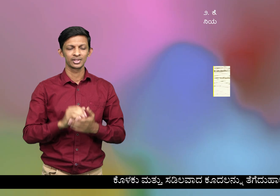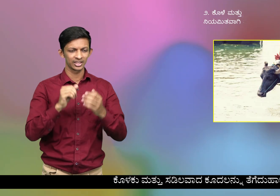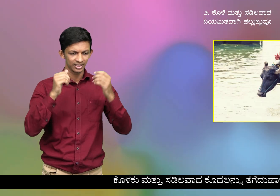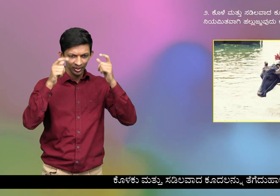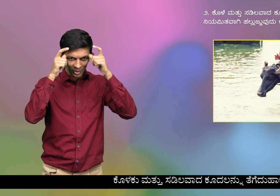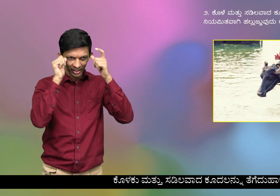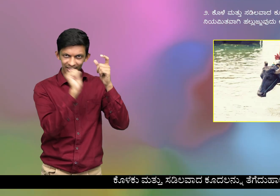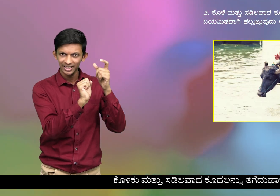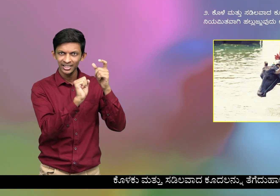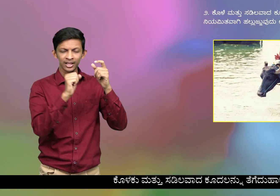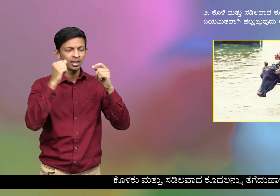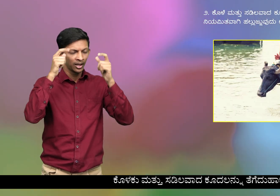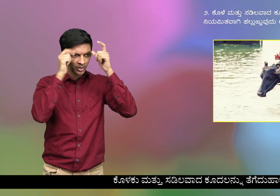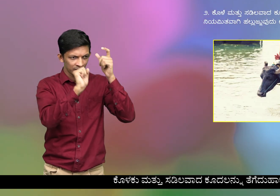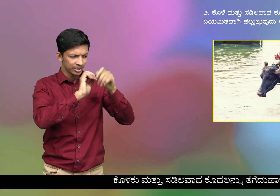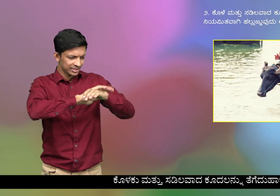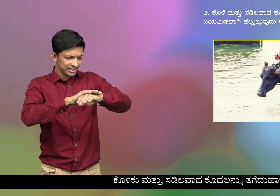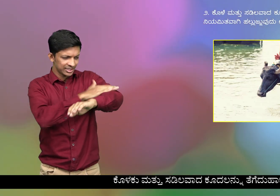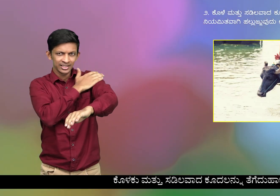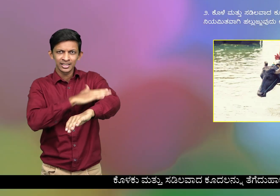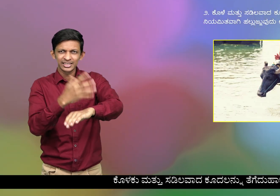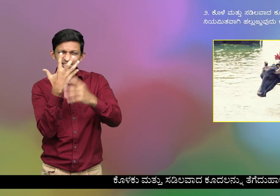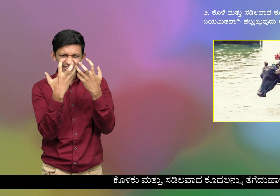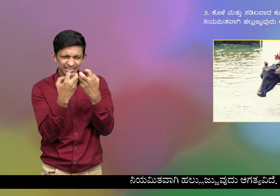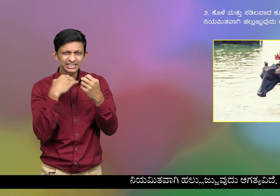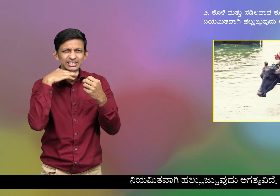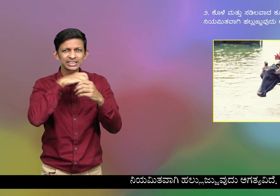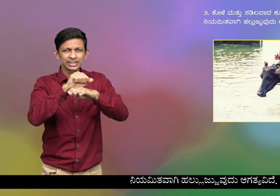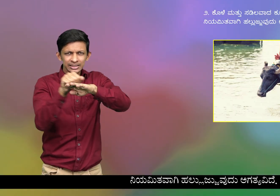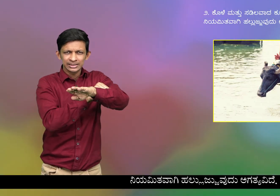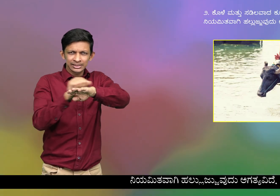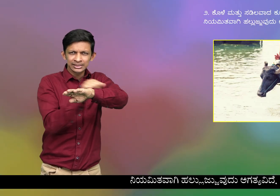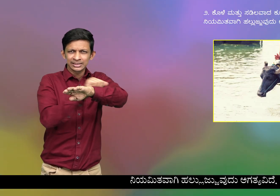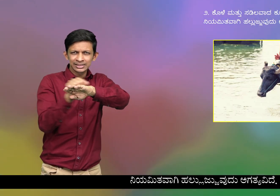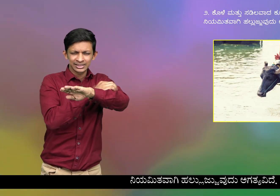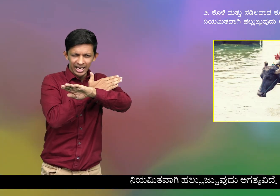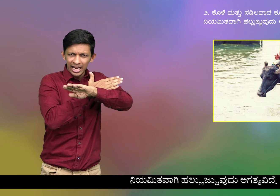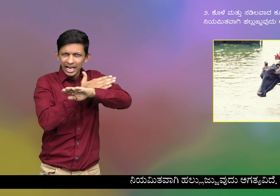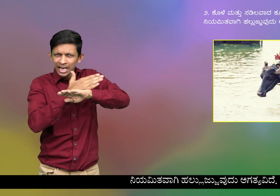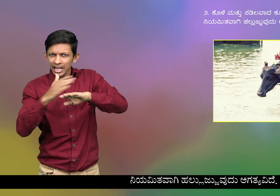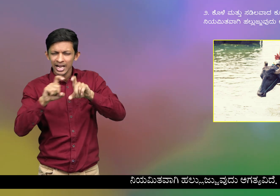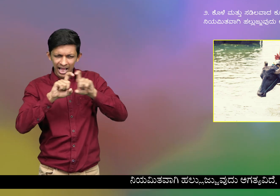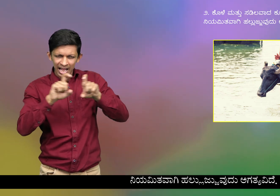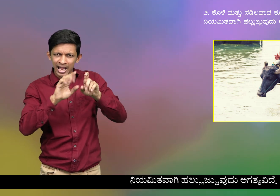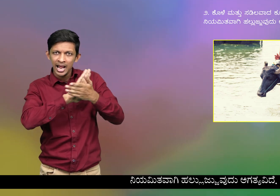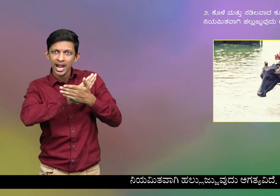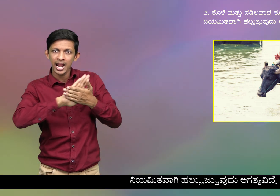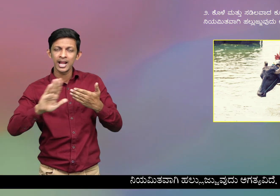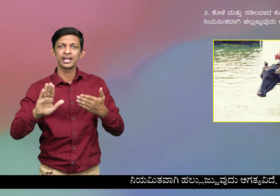ಕೊಳಕು ಮತ್ತು ಸಡಿಲವಾದ ಕೂದಲನ್ನು ತೆಗೆದುಹಾಕಲು ನಿಯಮಿತವಾಗಿ ಹಲ್ಲುಜ್ಜುವುದು ಅಗತ್ಯವಿದೆ.